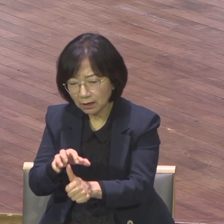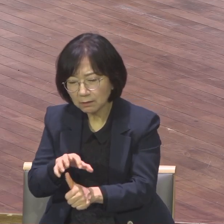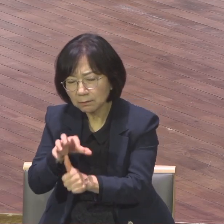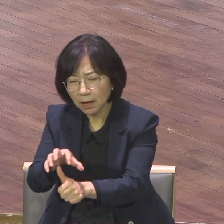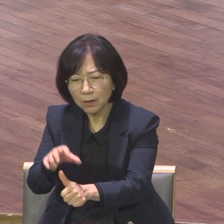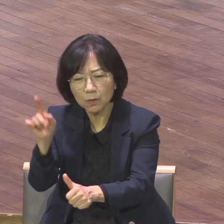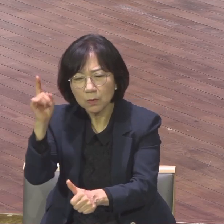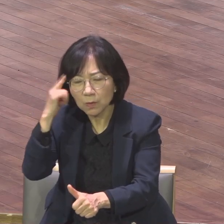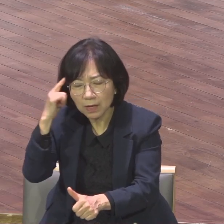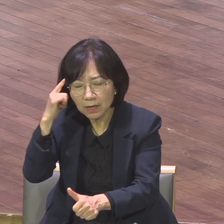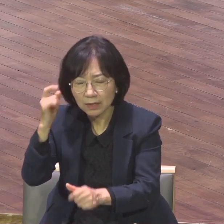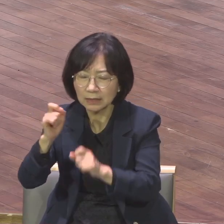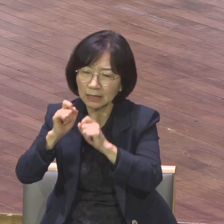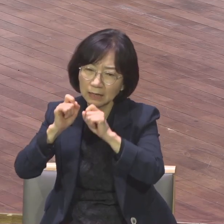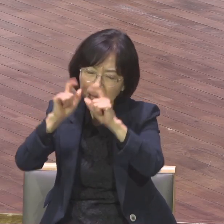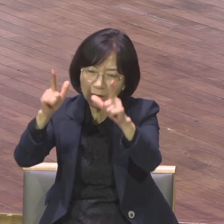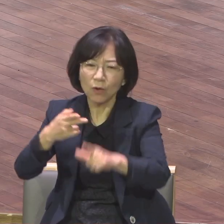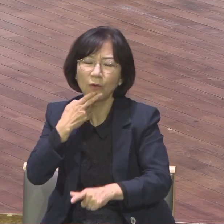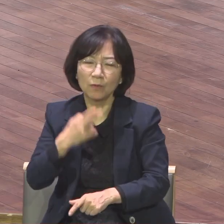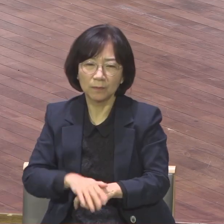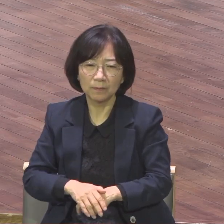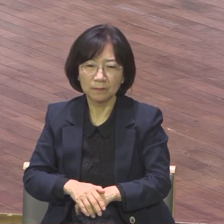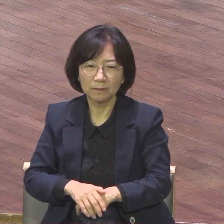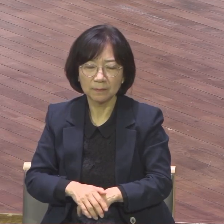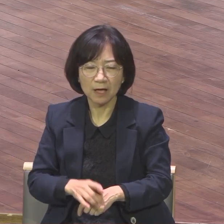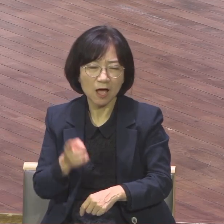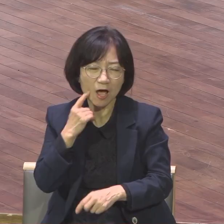잡혀왔는지 깨닫지를 못하는 거예요.